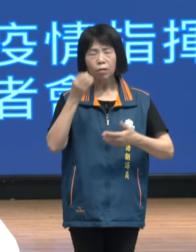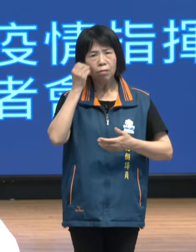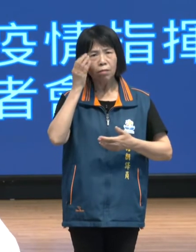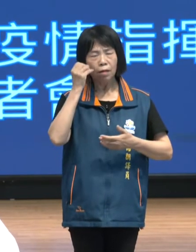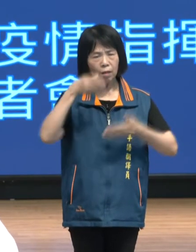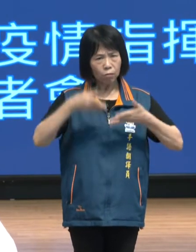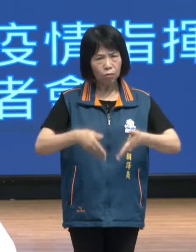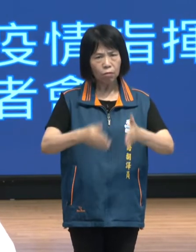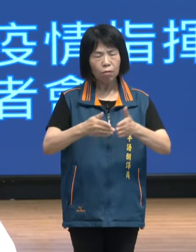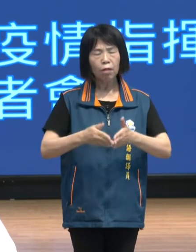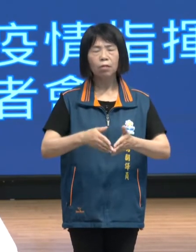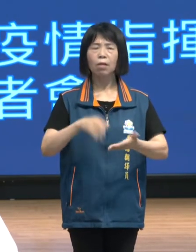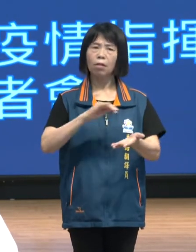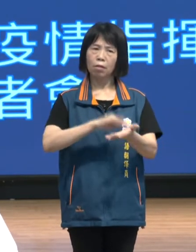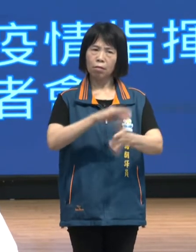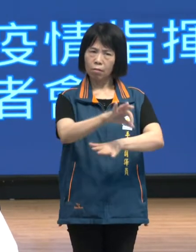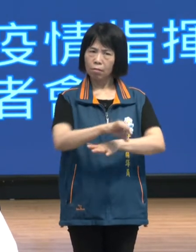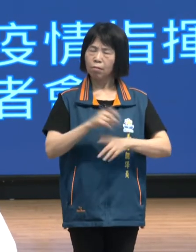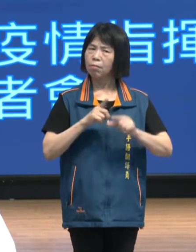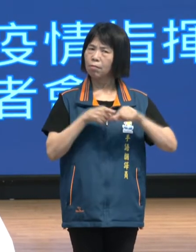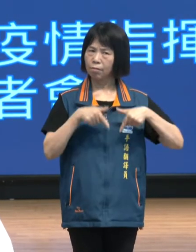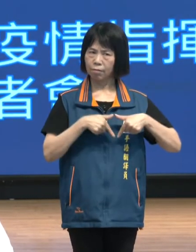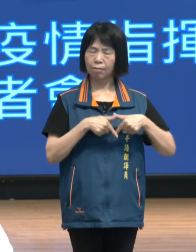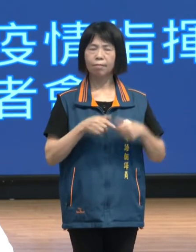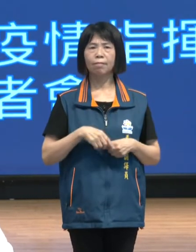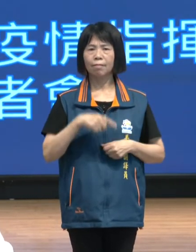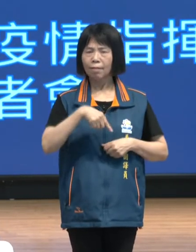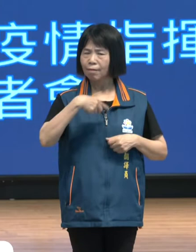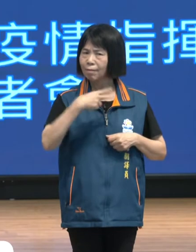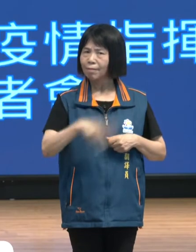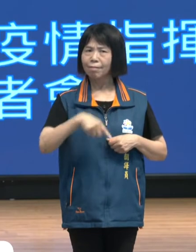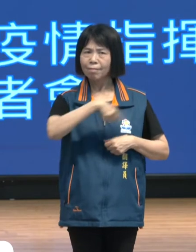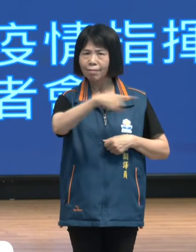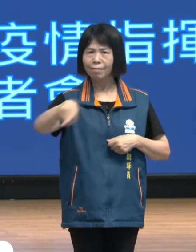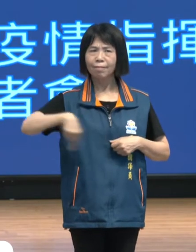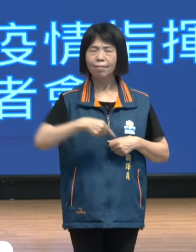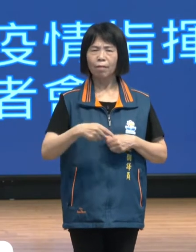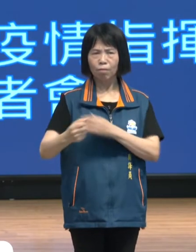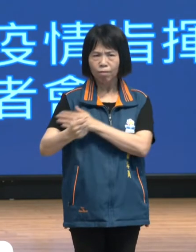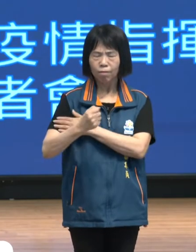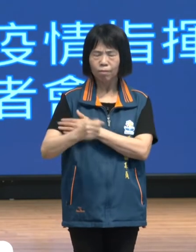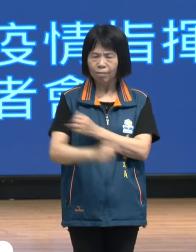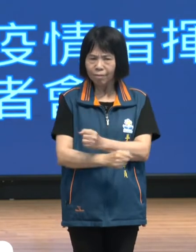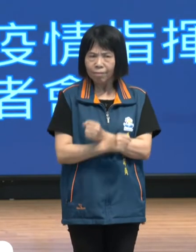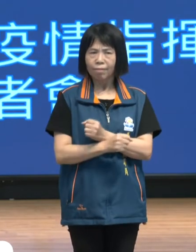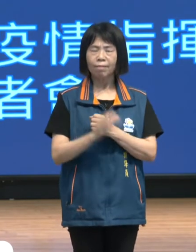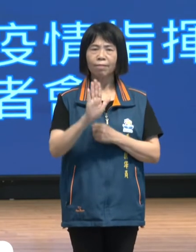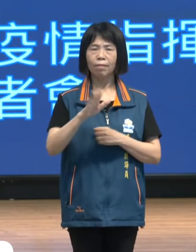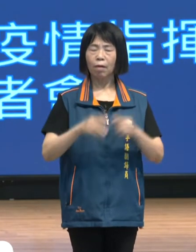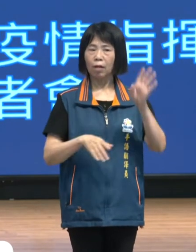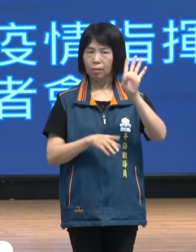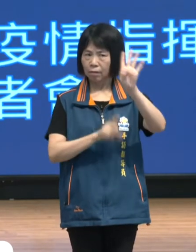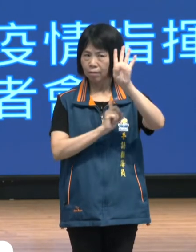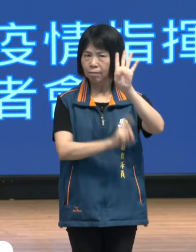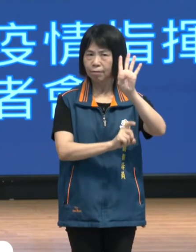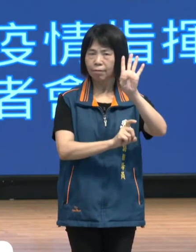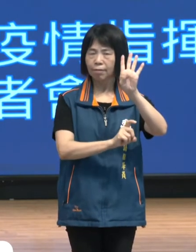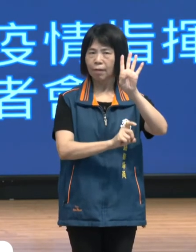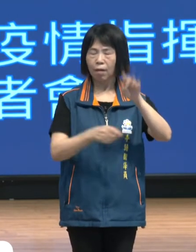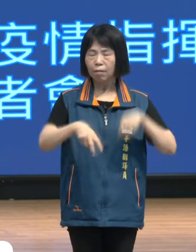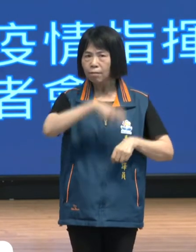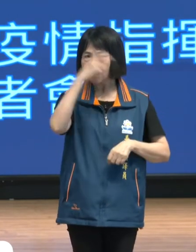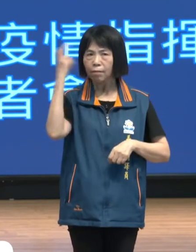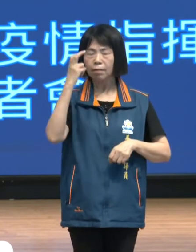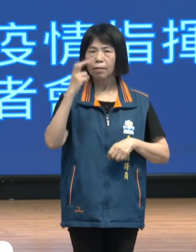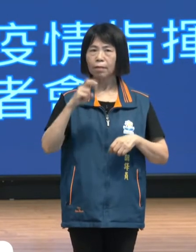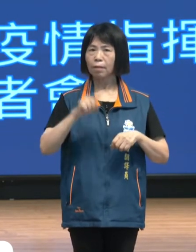很重要的医学中心，而慈济也非常的这个机警，所以在4月10号发现的